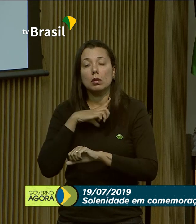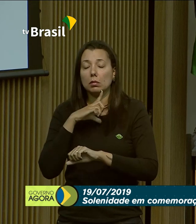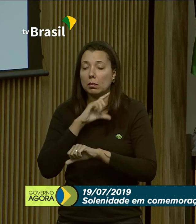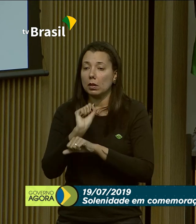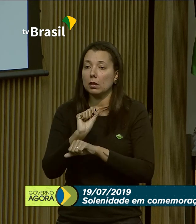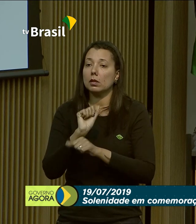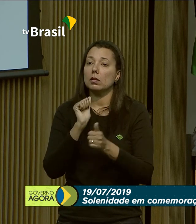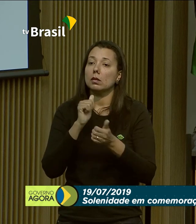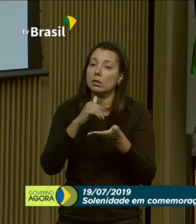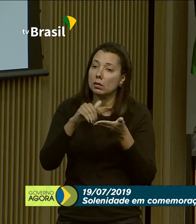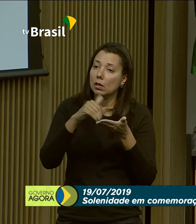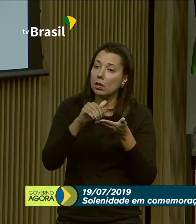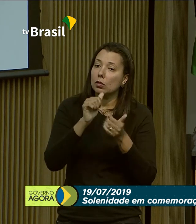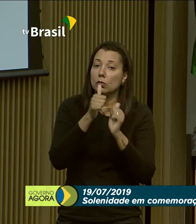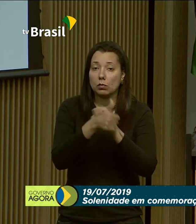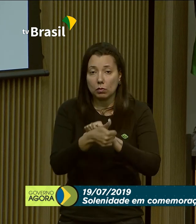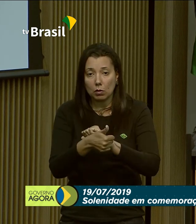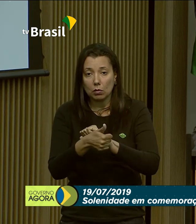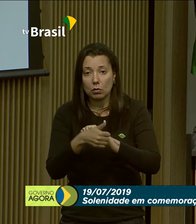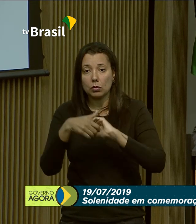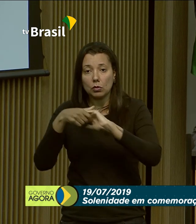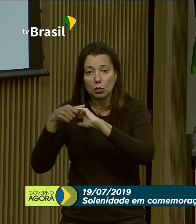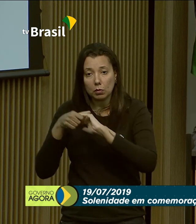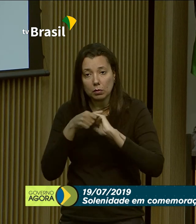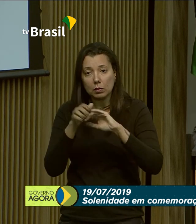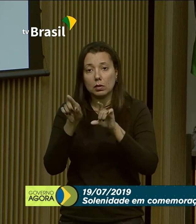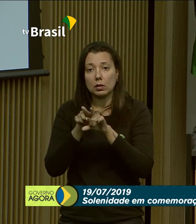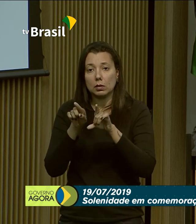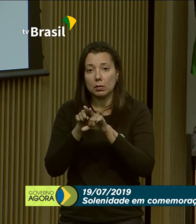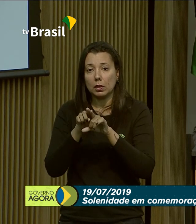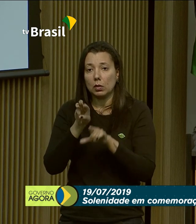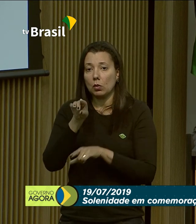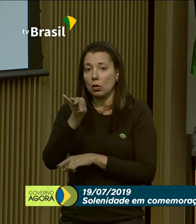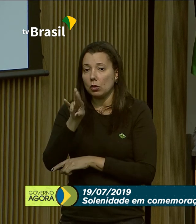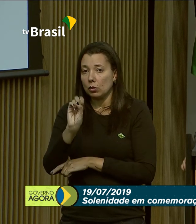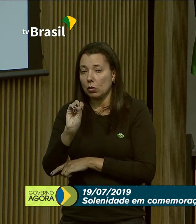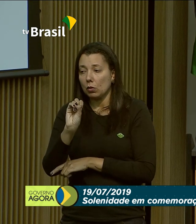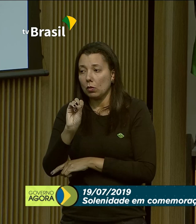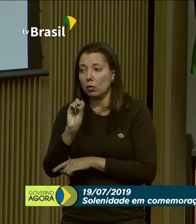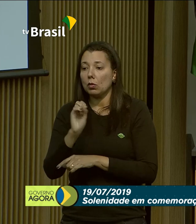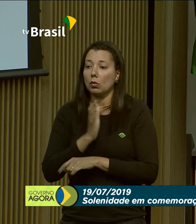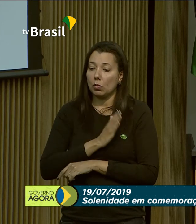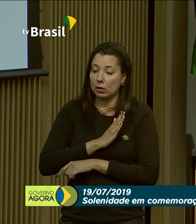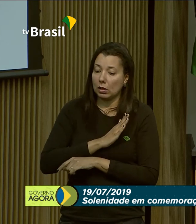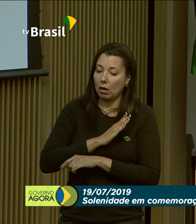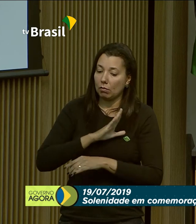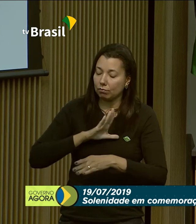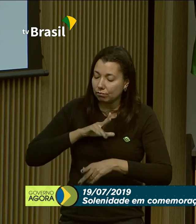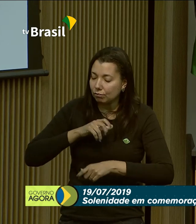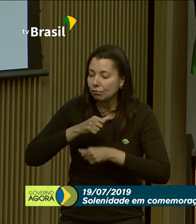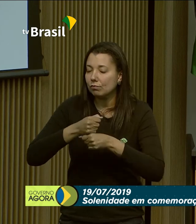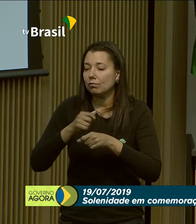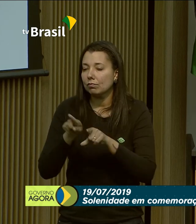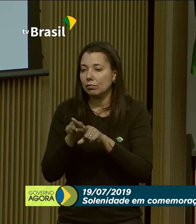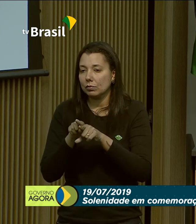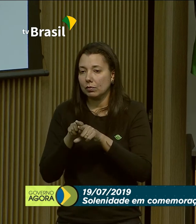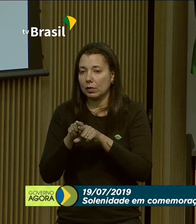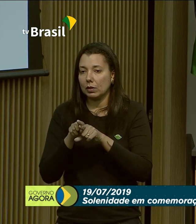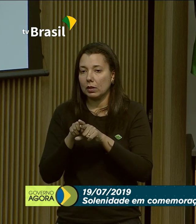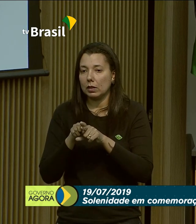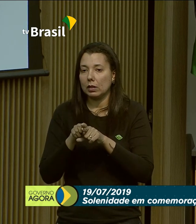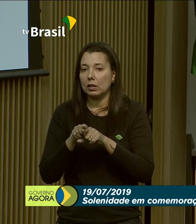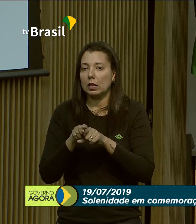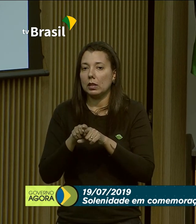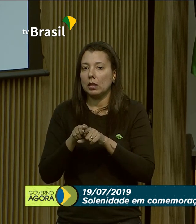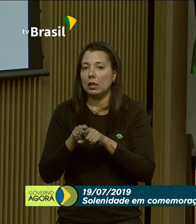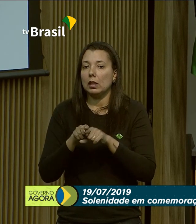de Esportes. Cumprimentar também o Washington Coração Valente, secretário nacional de Esporte, Educação, Lazer